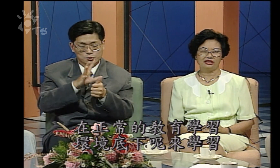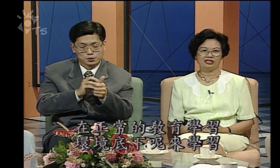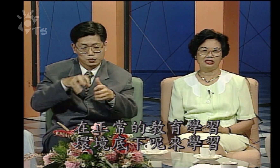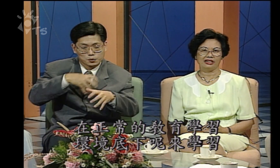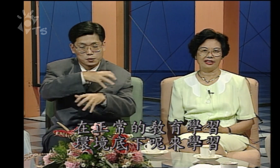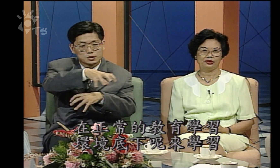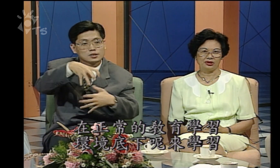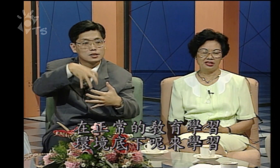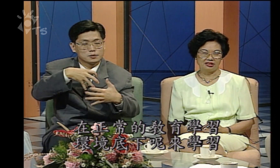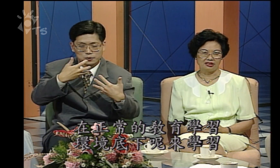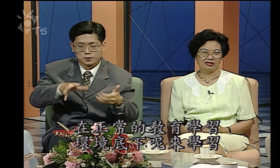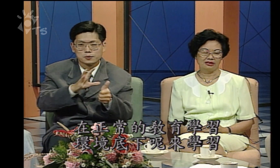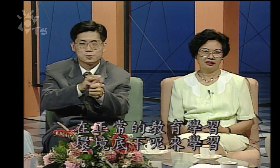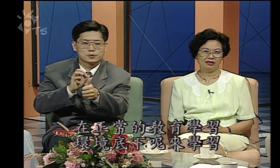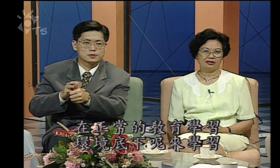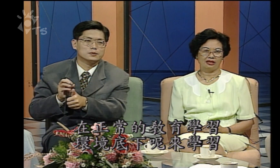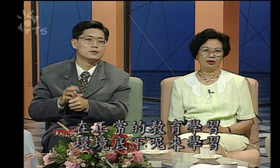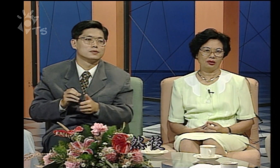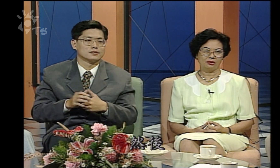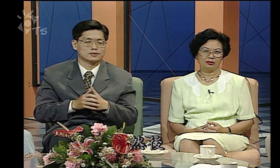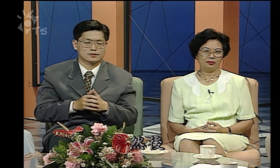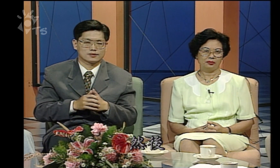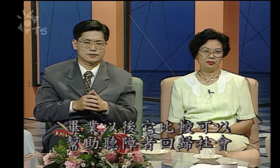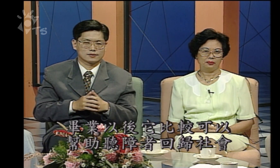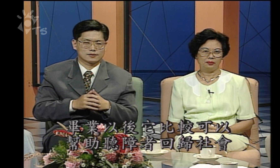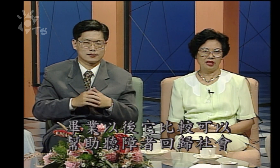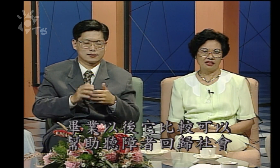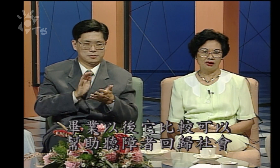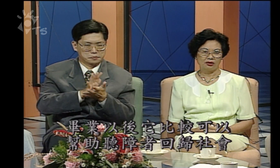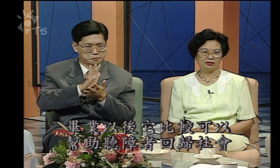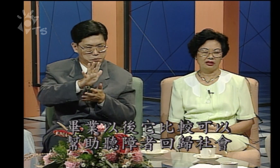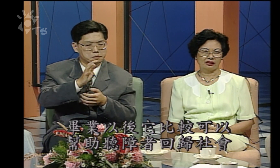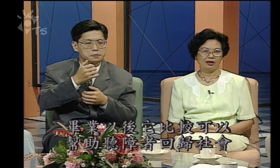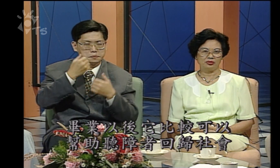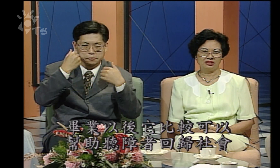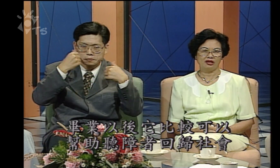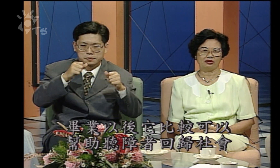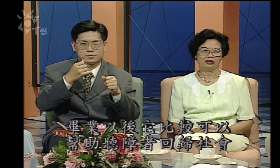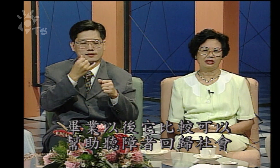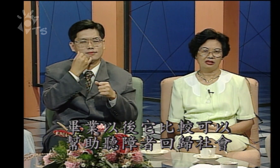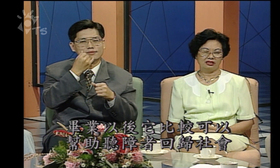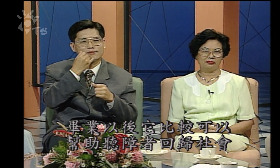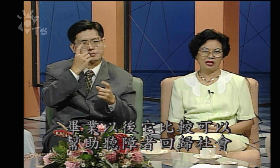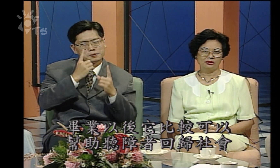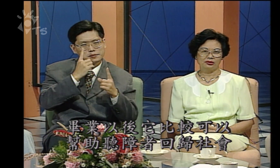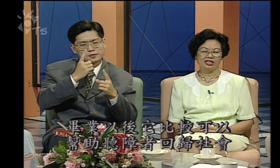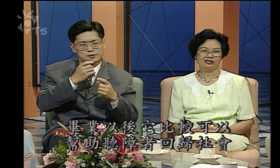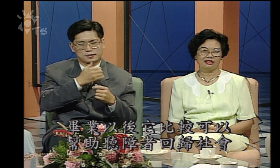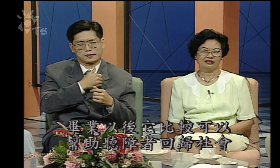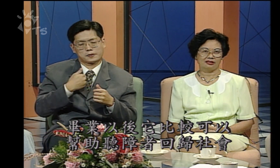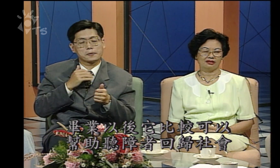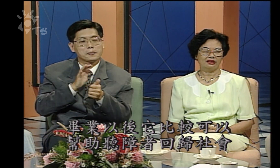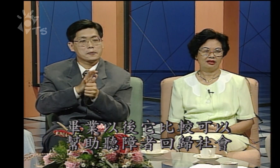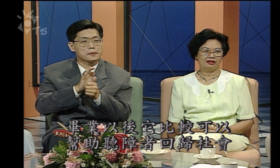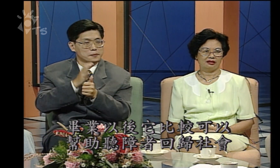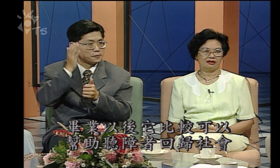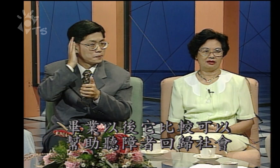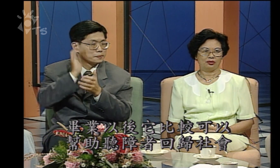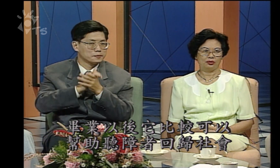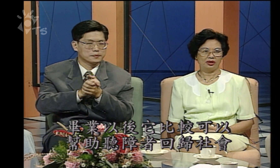底下来学习，然后毕业以后他比较 可以帮助听障者回